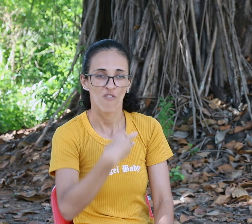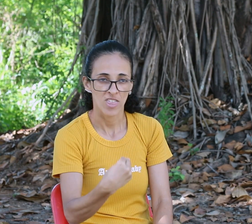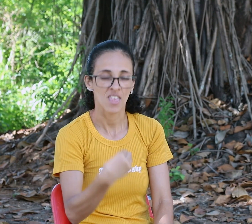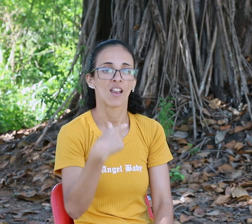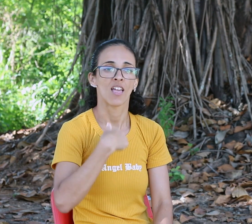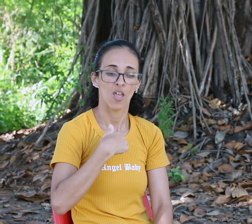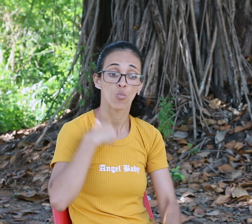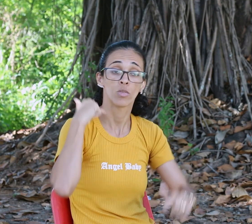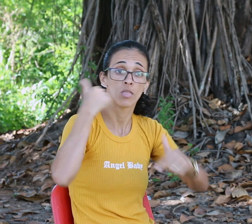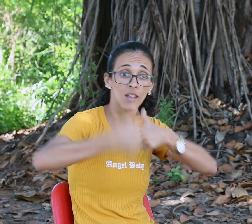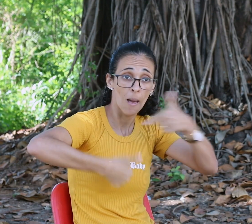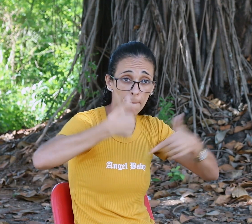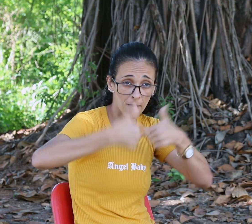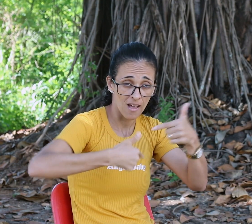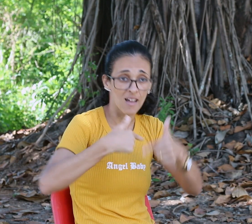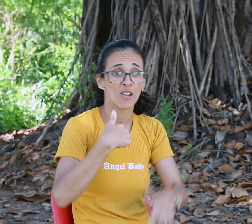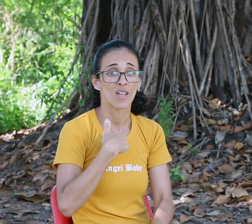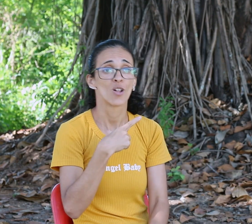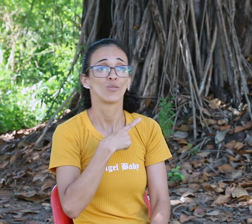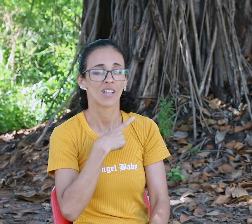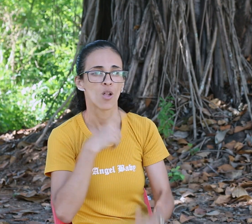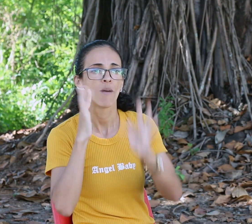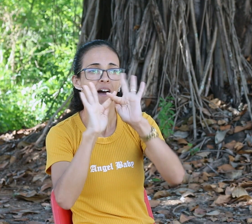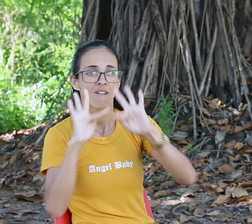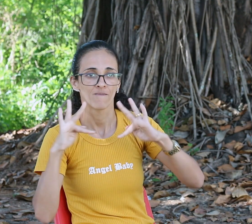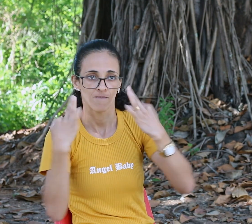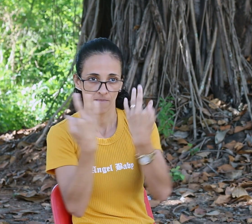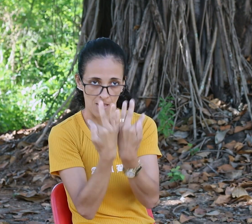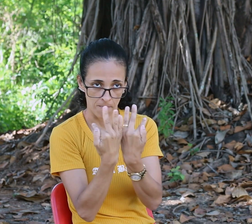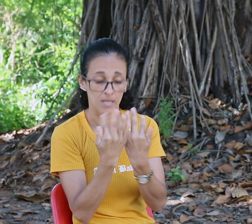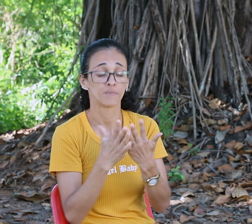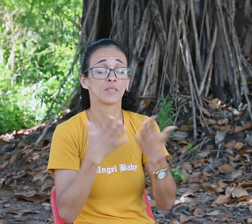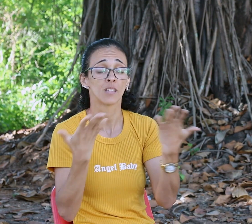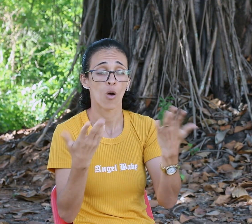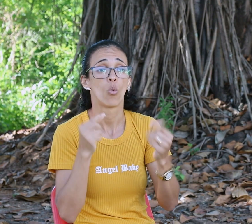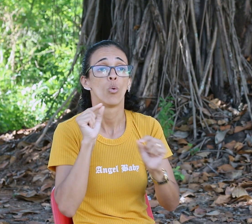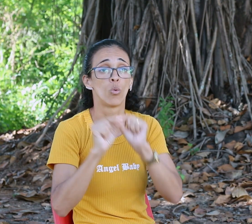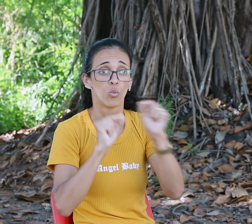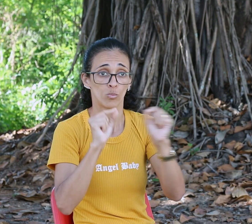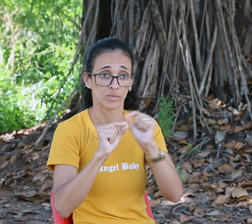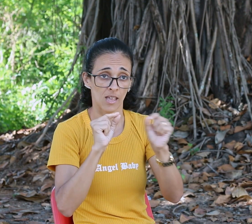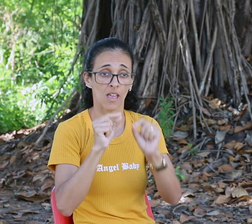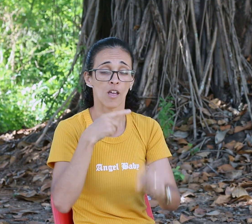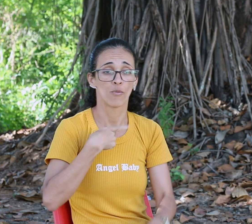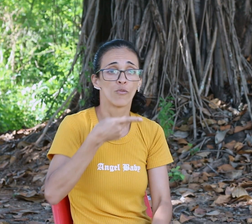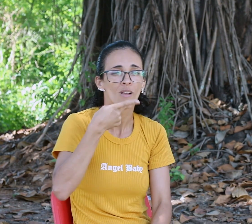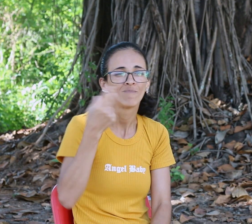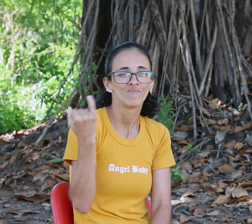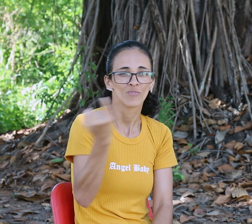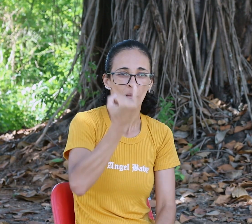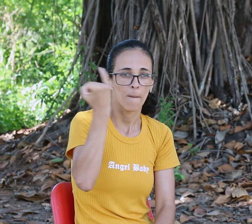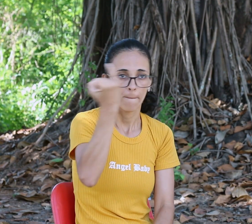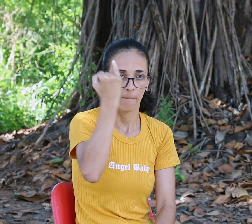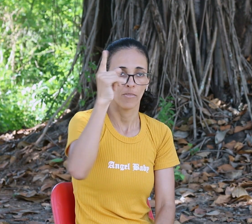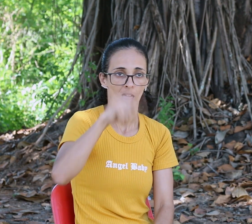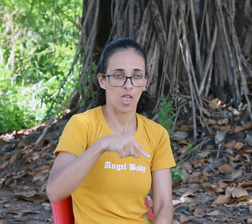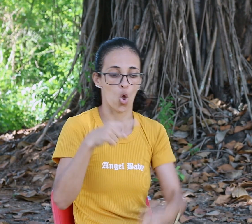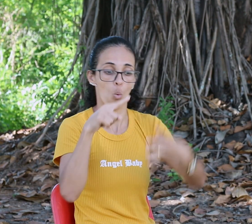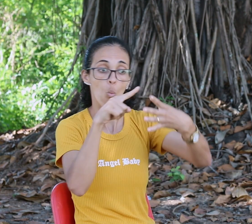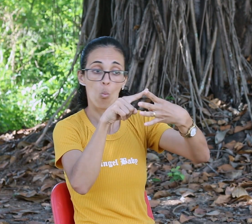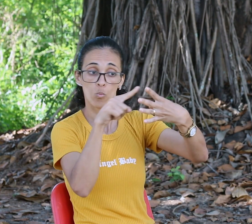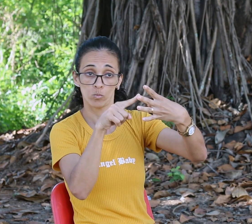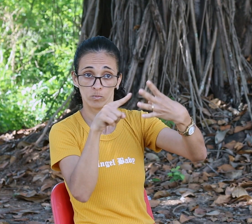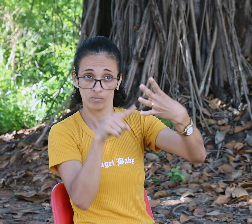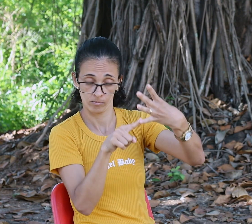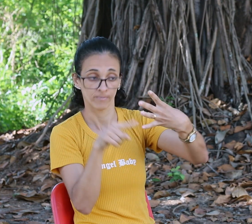estou fazendo pedagogia, eu sou mãe, eu trabalho, eu tenho uma família. Então, na realidade, é